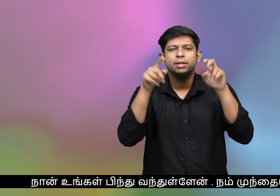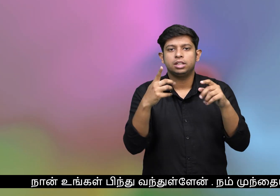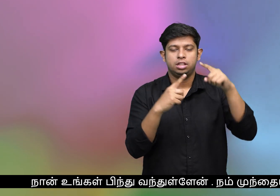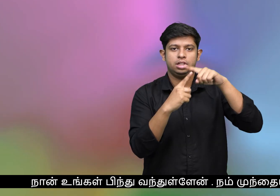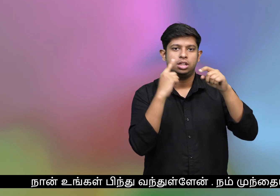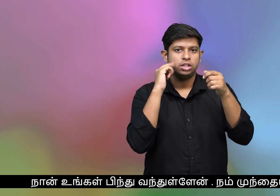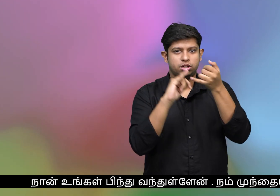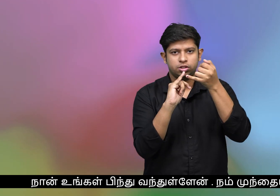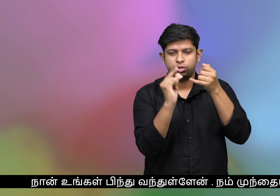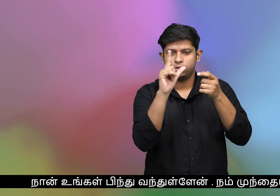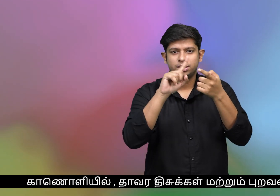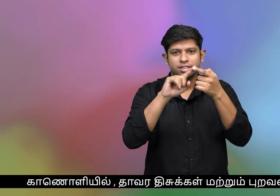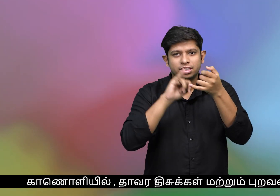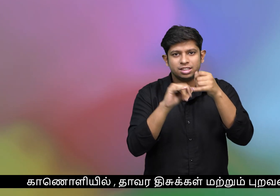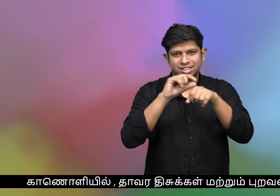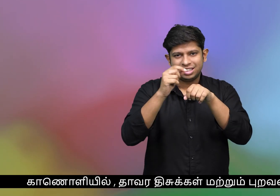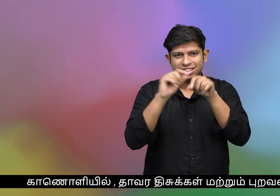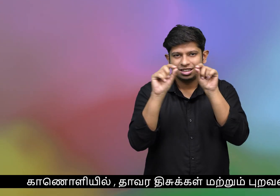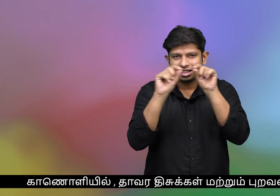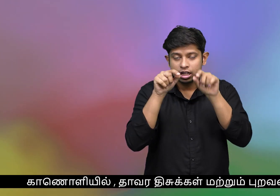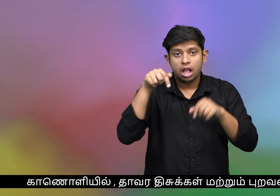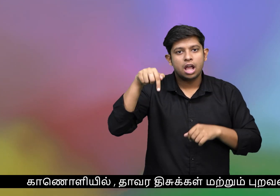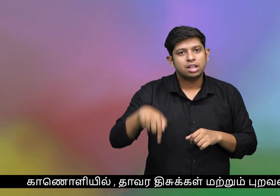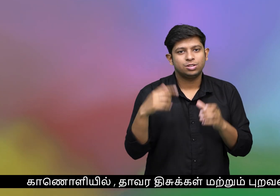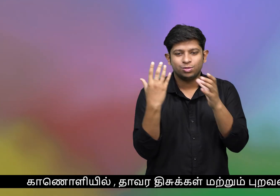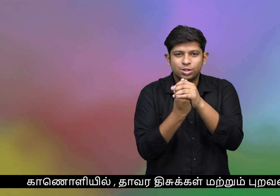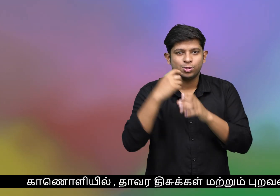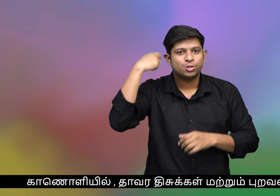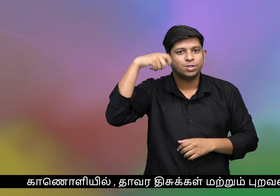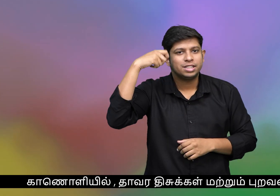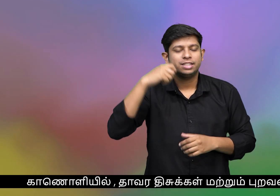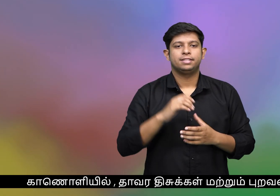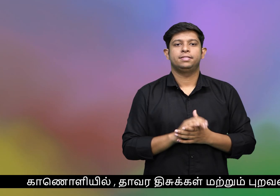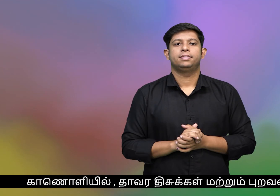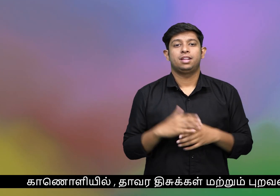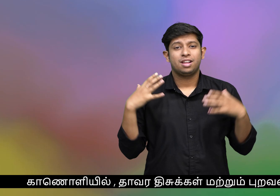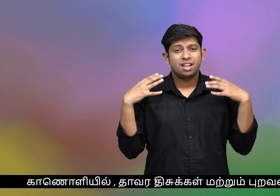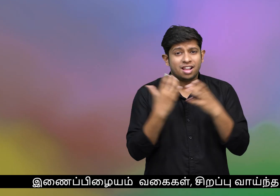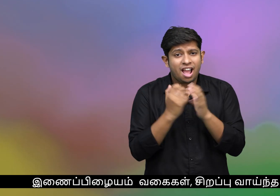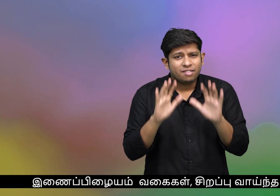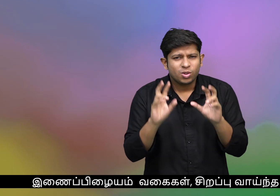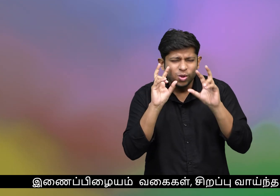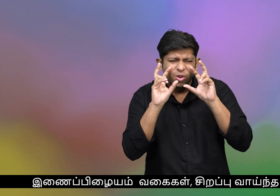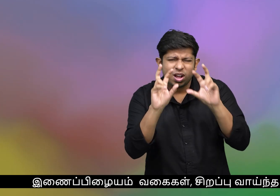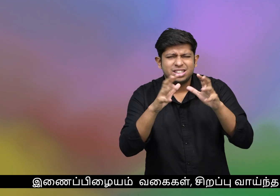நம் முந்தைய பாடப்பகுதி காணொளியில் தாவர திசுக்கள் மற்றும் புறவணி இழையம், இணைப்பிழையம்